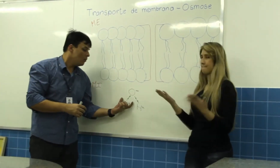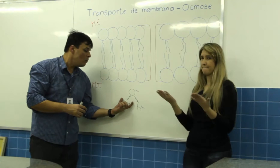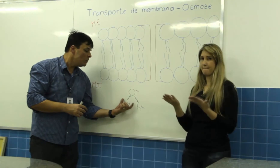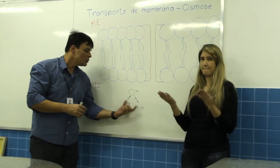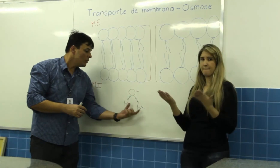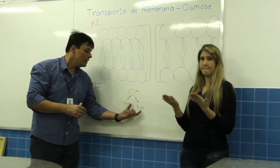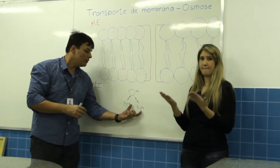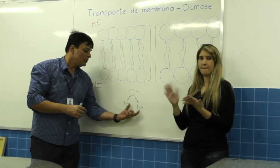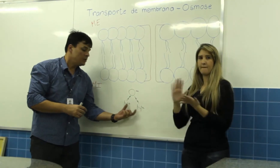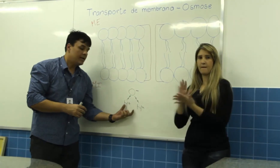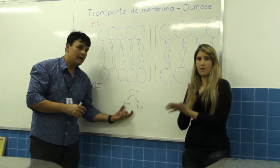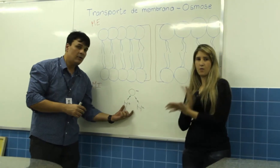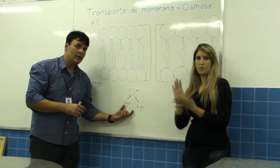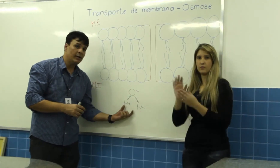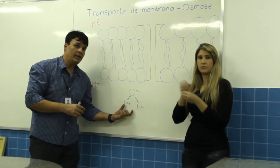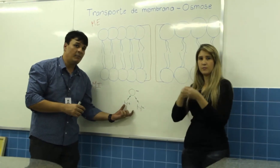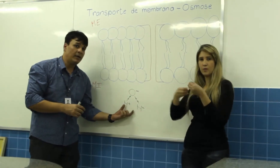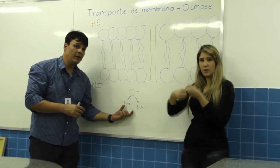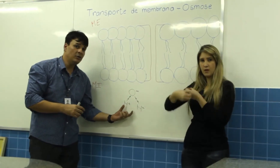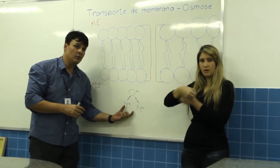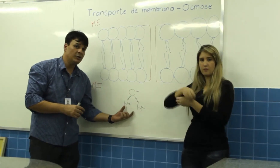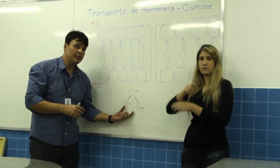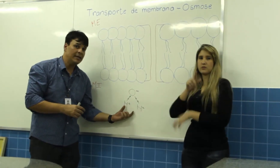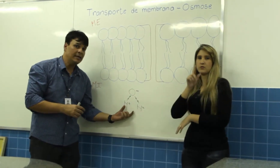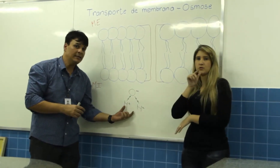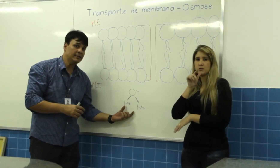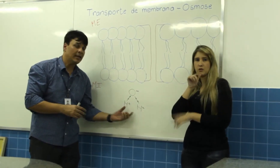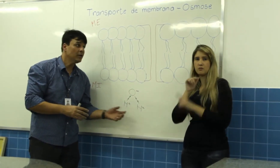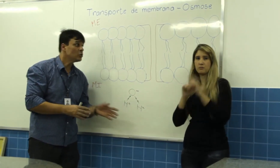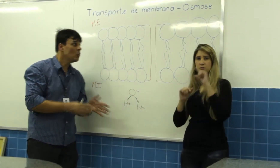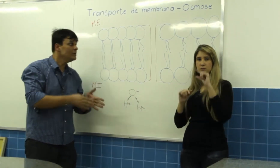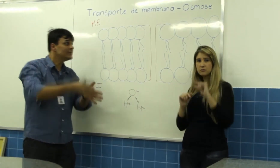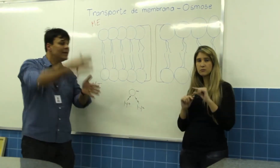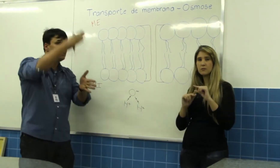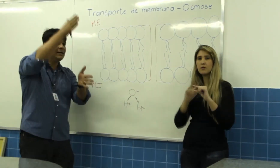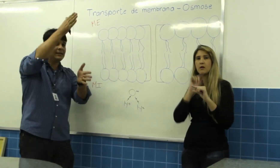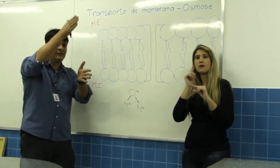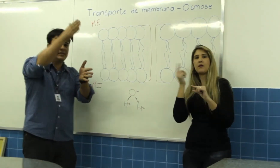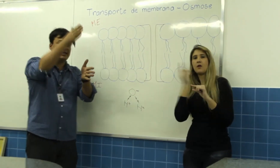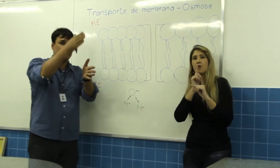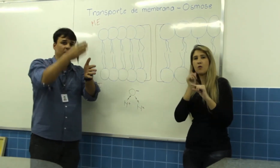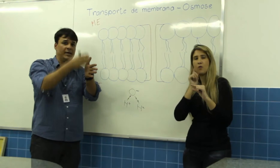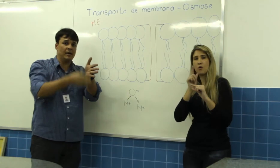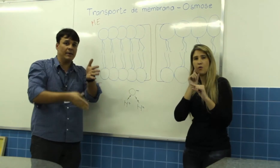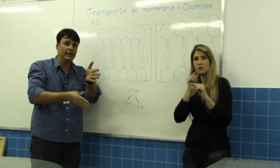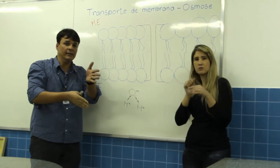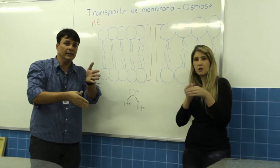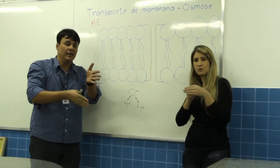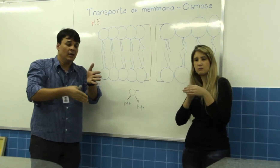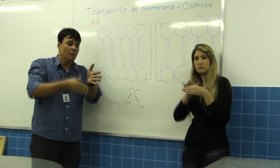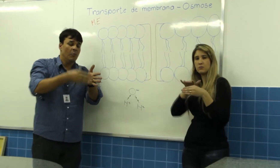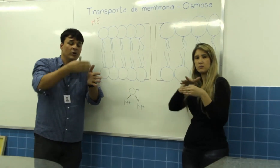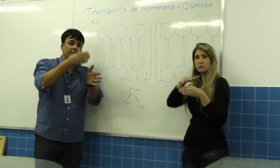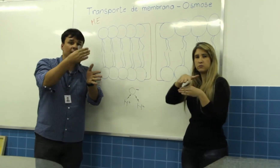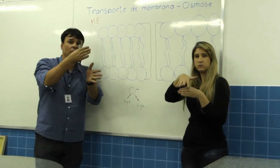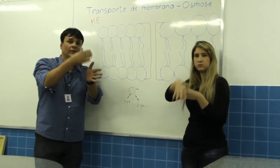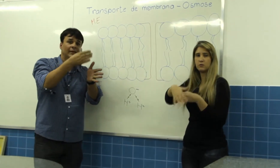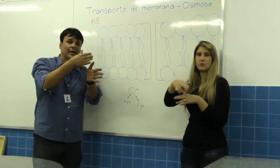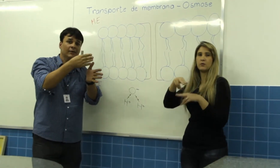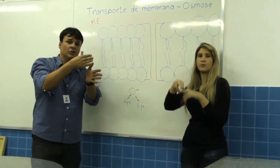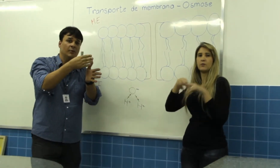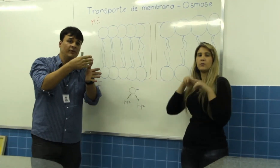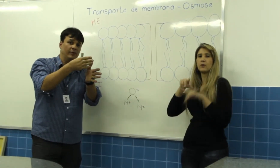Agora, algumas moléculas de água, em pequenas quantidades, elas conseguem atravessar essa bicamada por